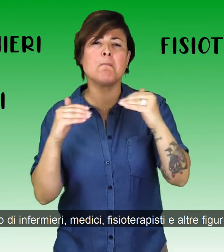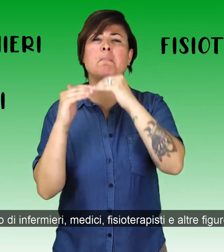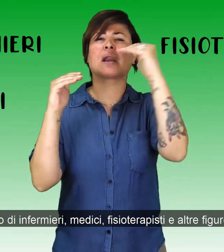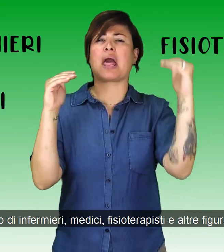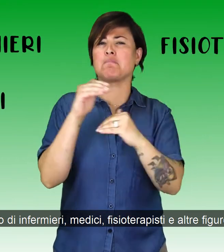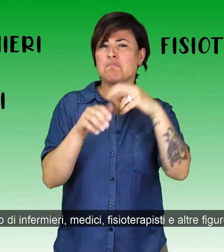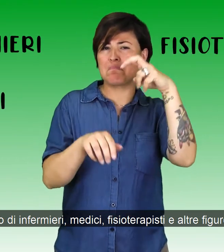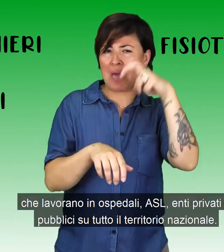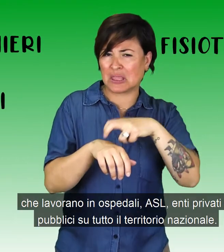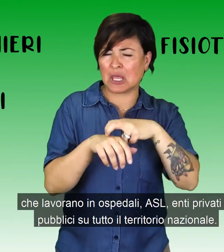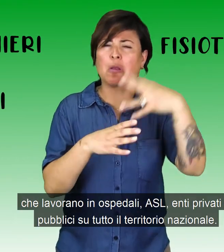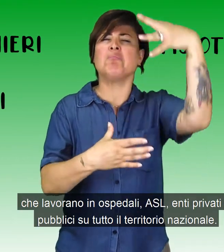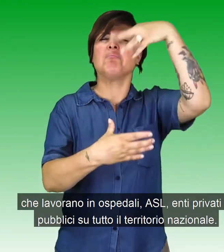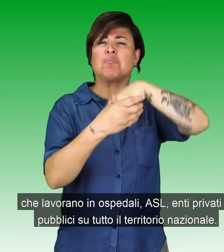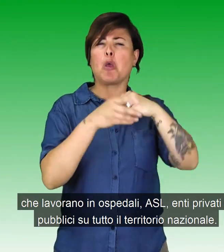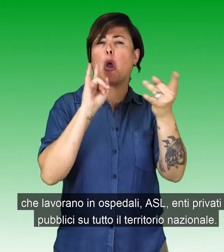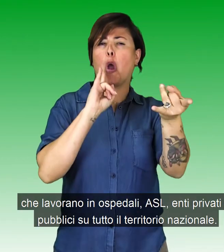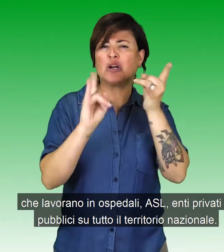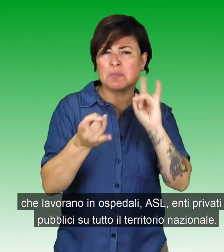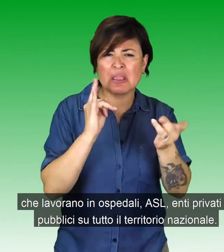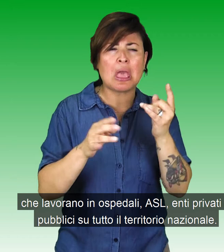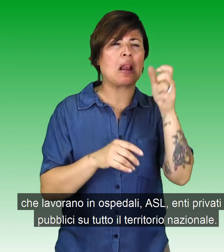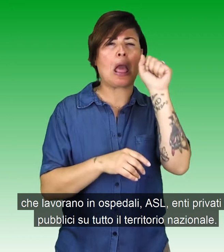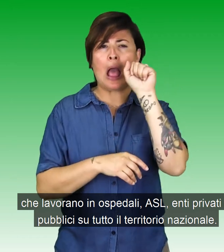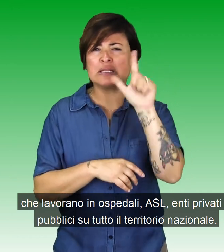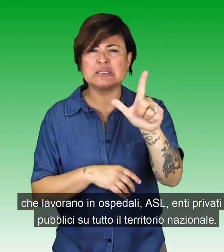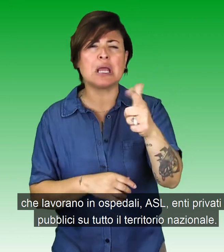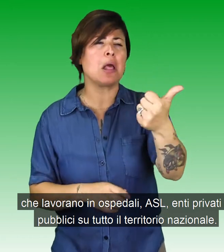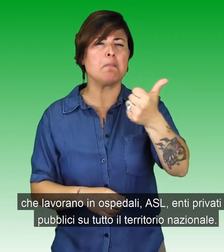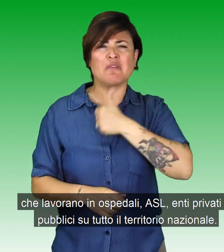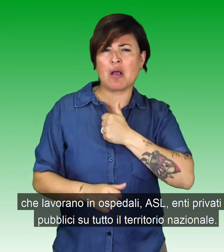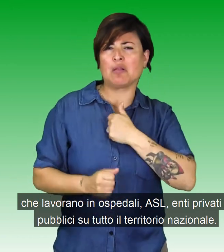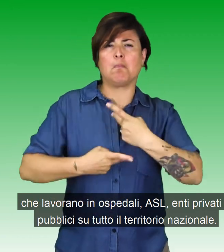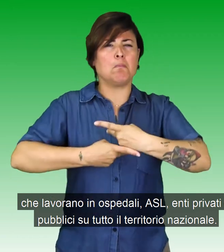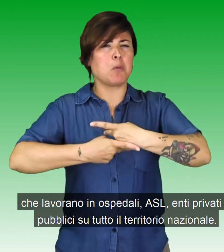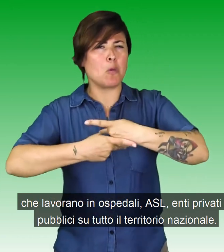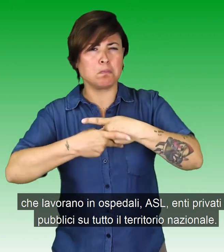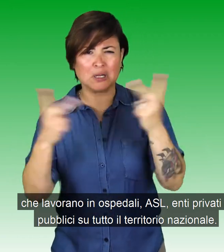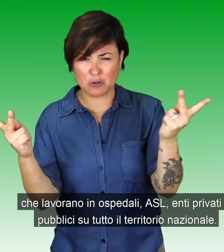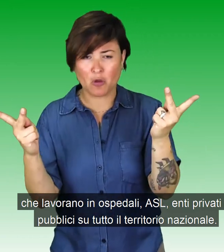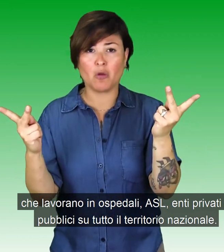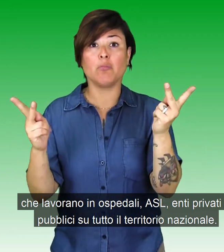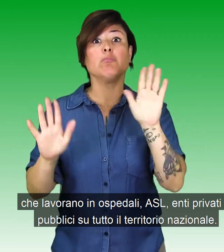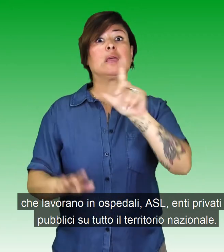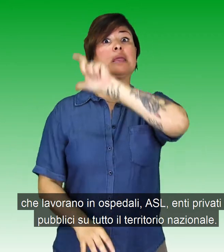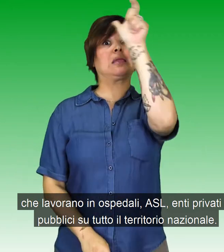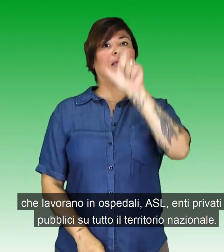professionali che lavorano in ospedali, aslanti, privati o pubblici su tutto il territorio nazionale.